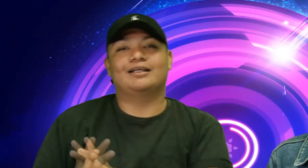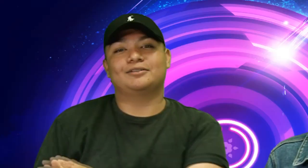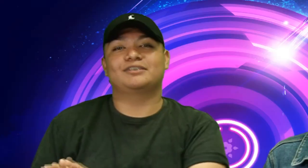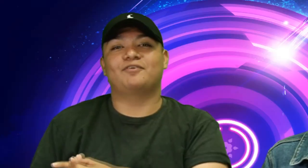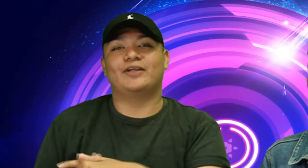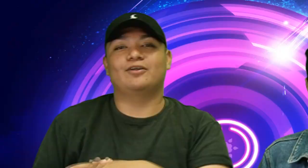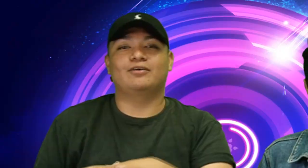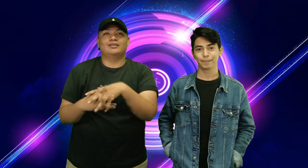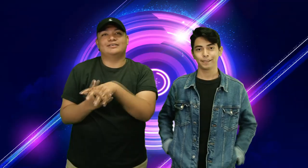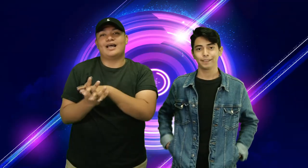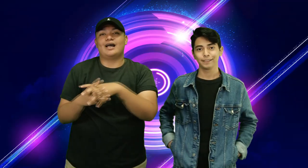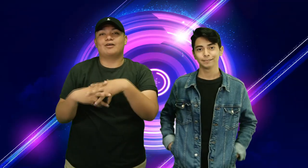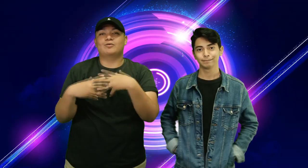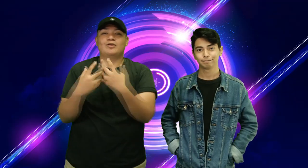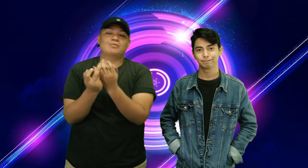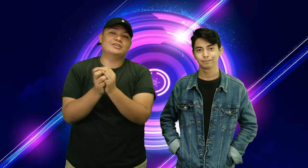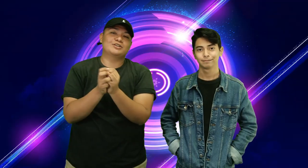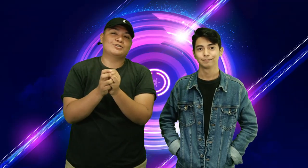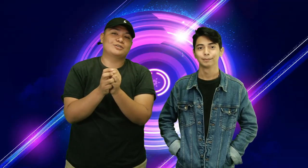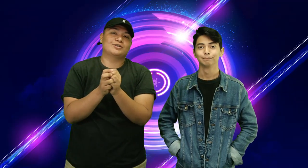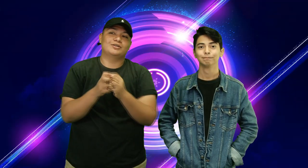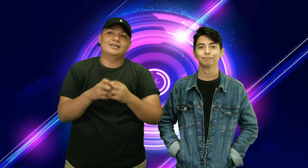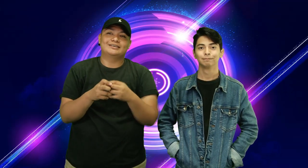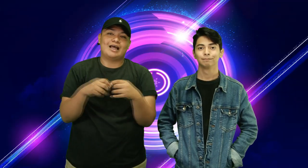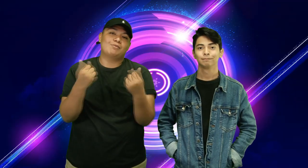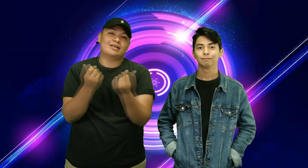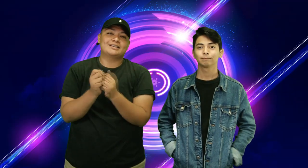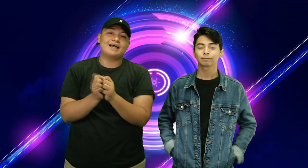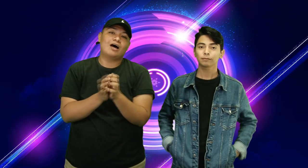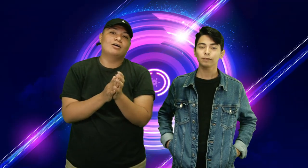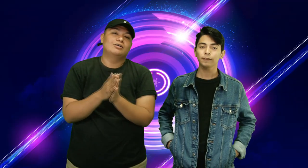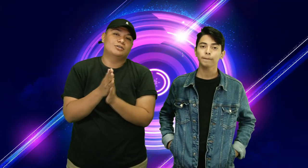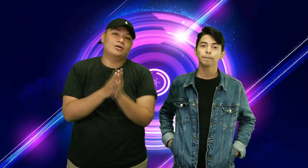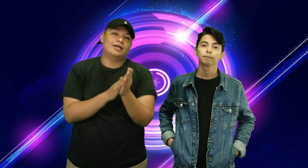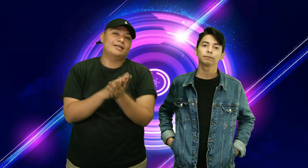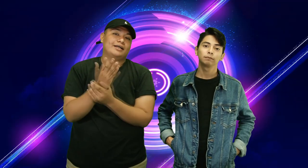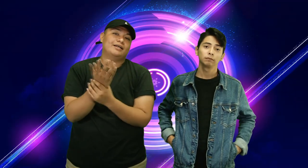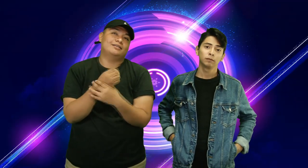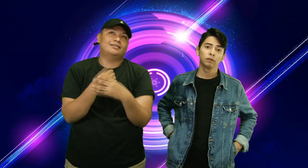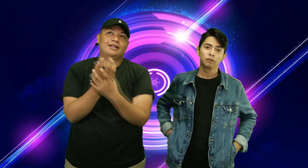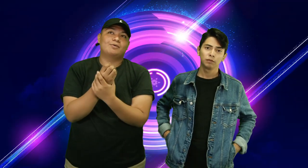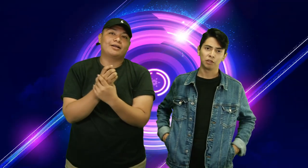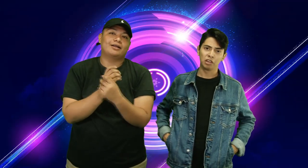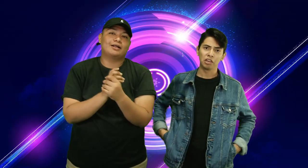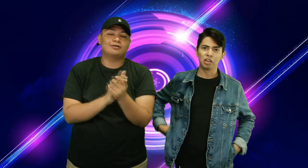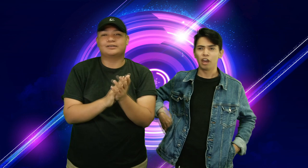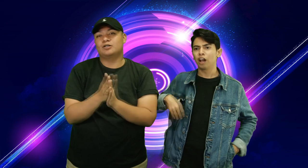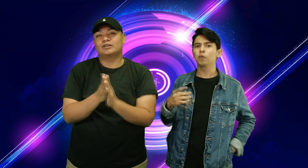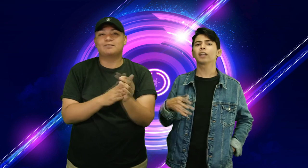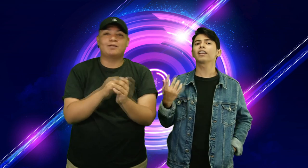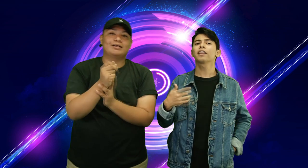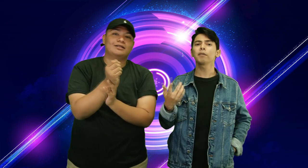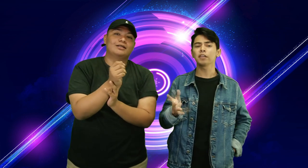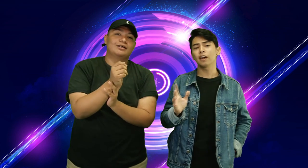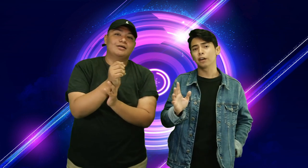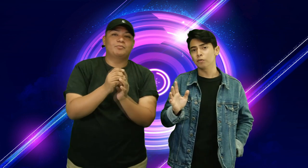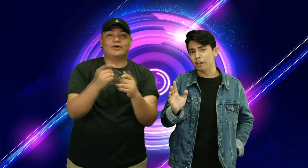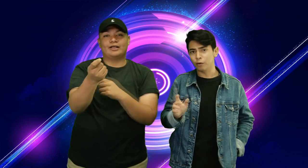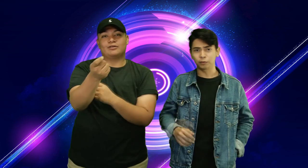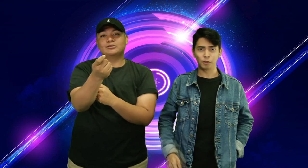13 de febrero sea como lo hemos dicho nosotros sea monetizado todo es de que tenemos que arreglar cosas simplemente pues sólo un